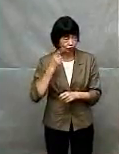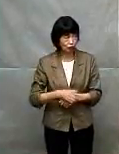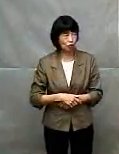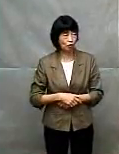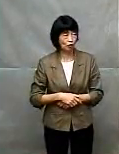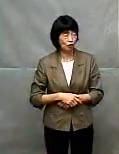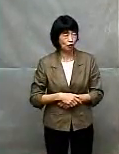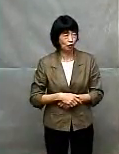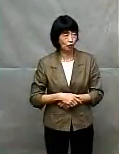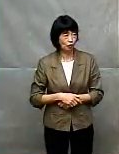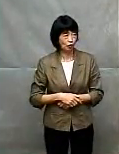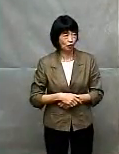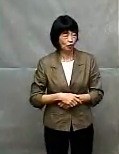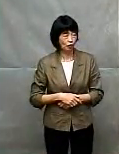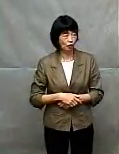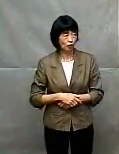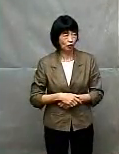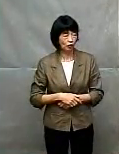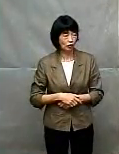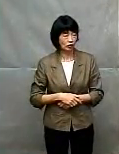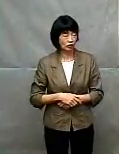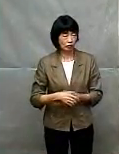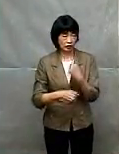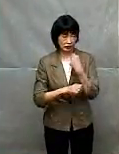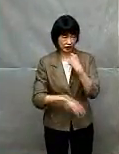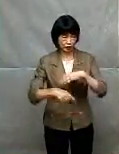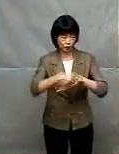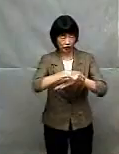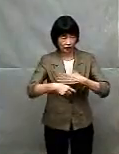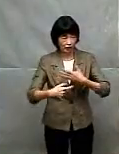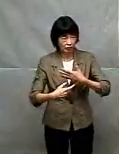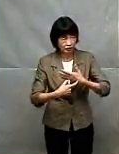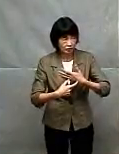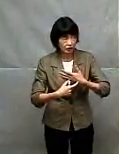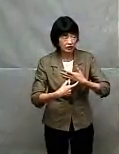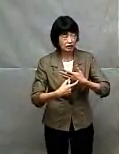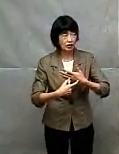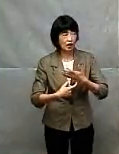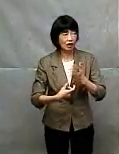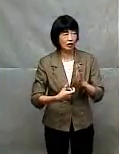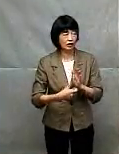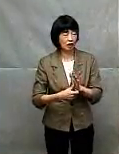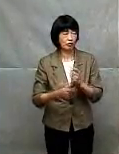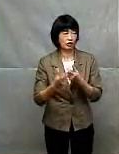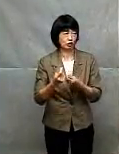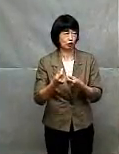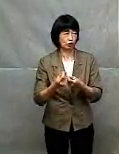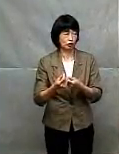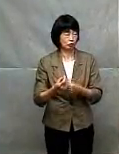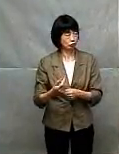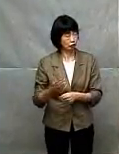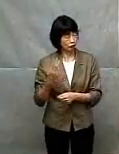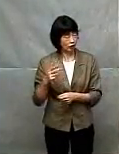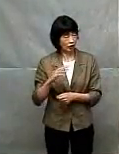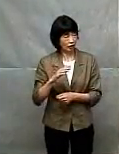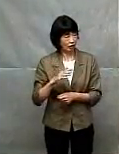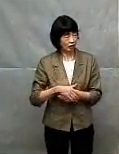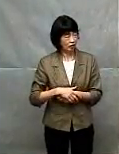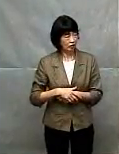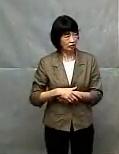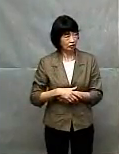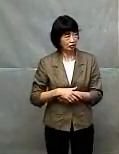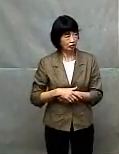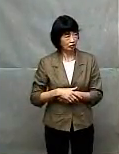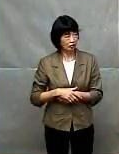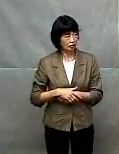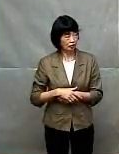ただいま申し上げてきたとおり、基本計画で位置づけられた、まあ、通称、まあ、県政順に応じて、これまでもです